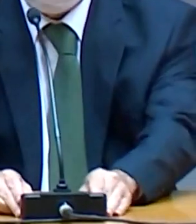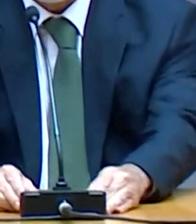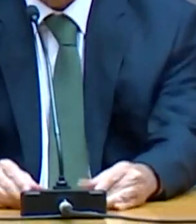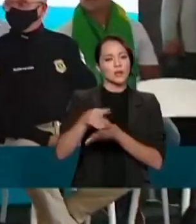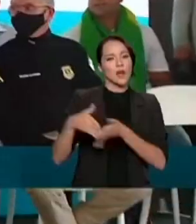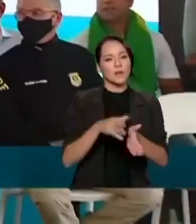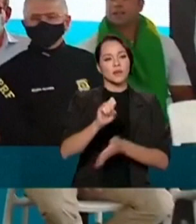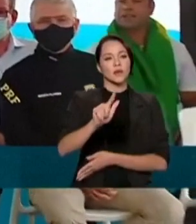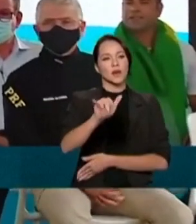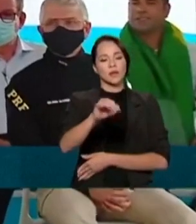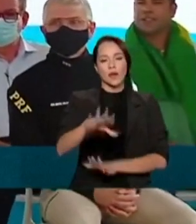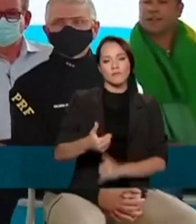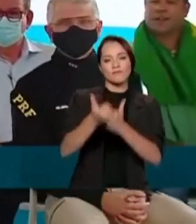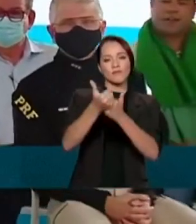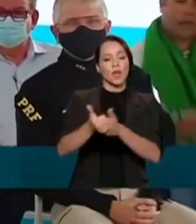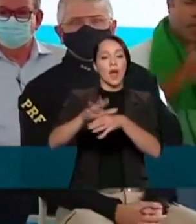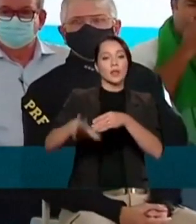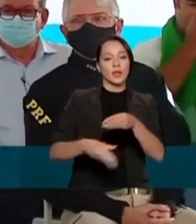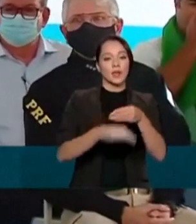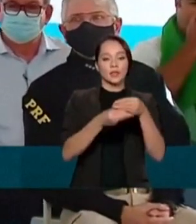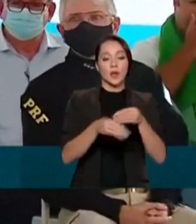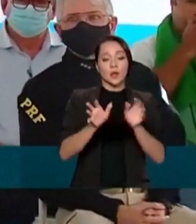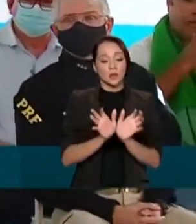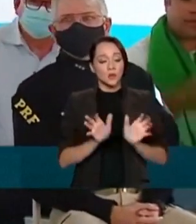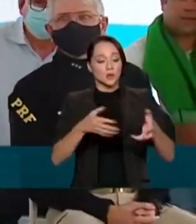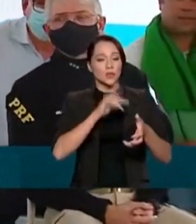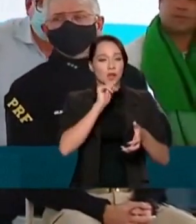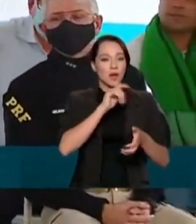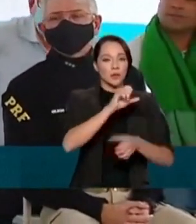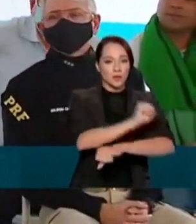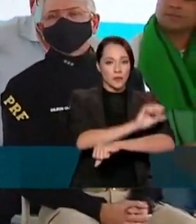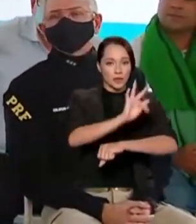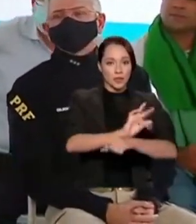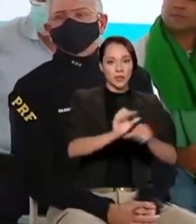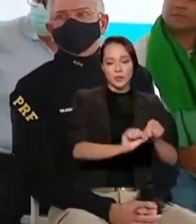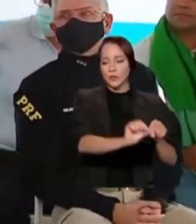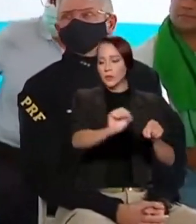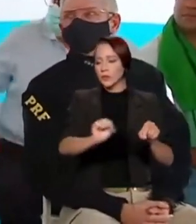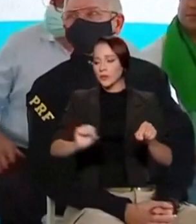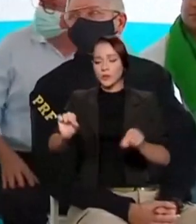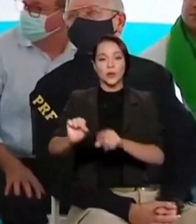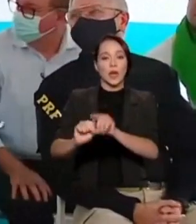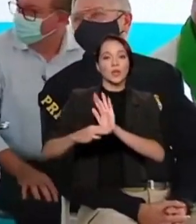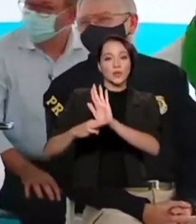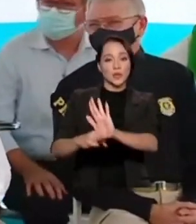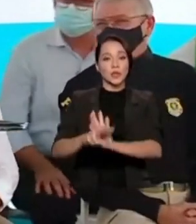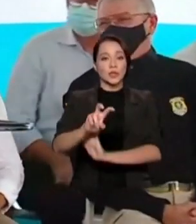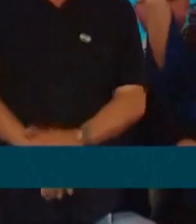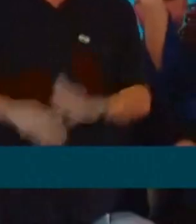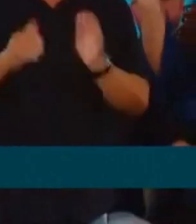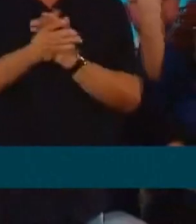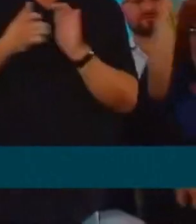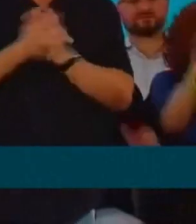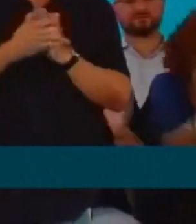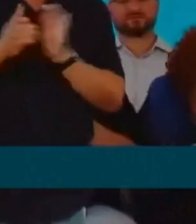président Bolsonaro a en effet suggéré à ses 3,5 millions d'abonnés que les personnes entièrement vaccinées développent le virus du Sida beaucoup plus rapidement que prévu. Des